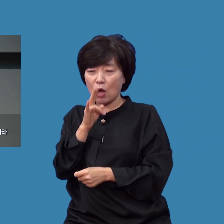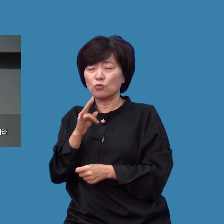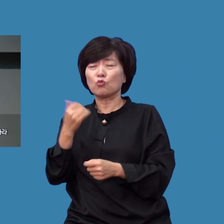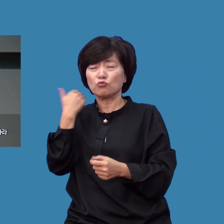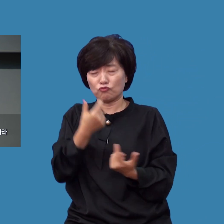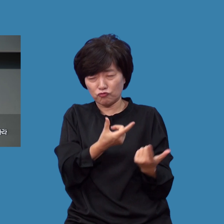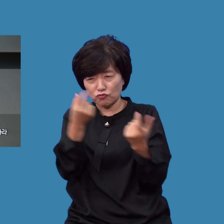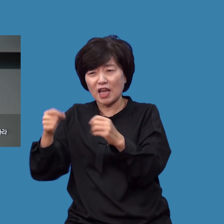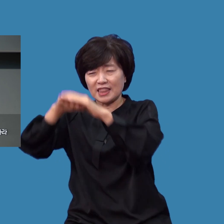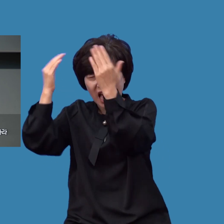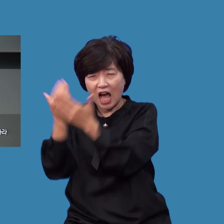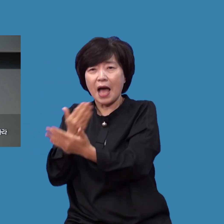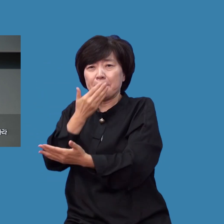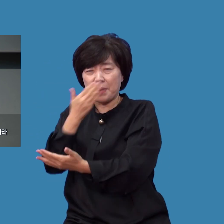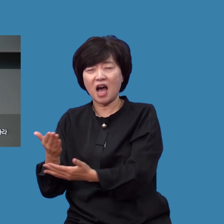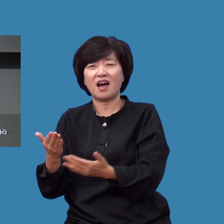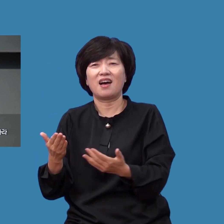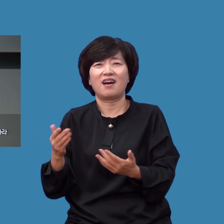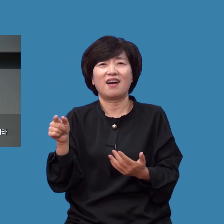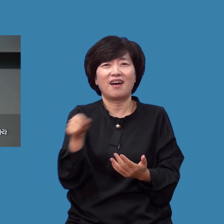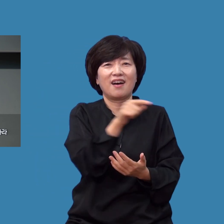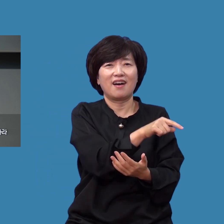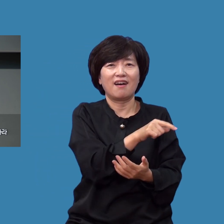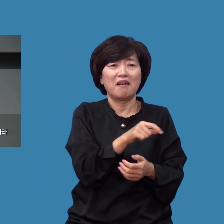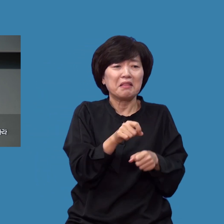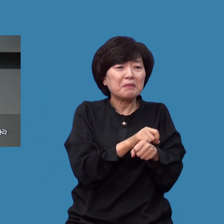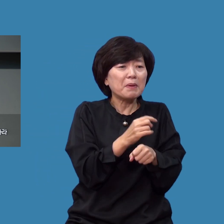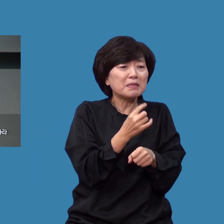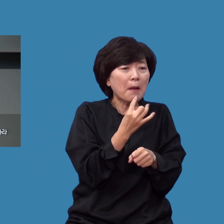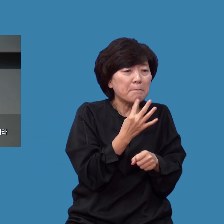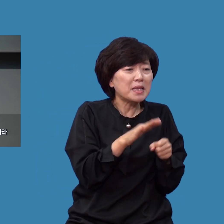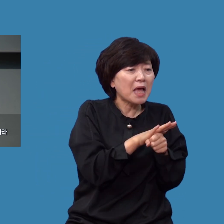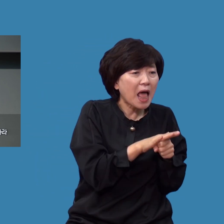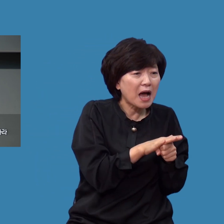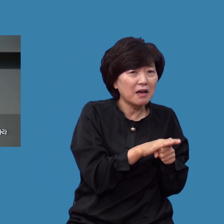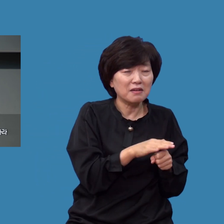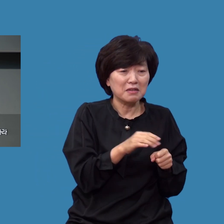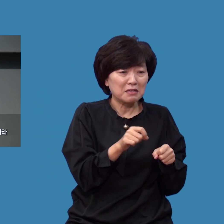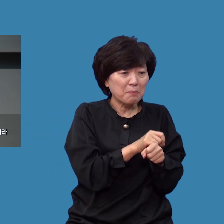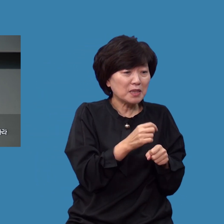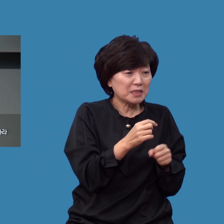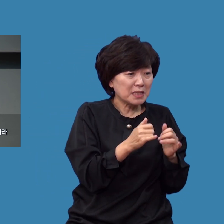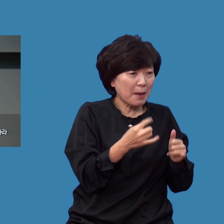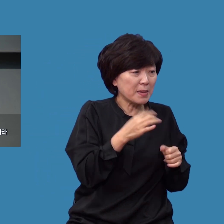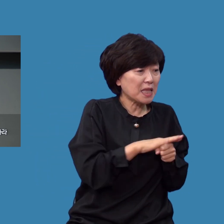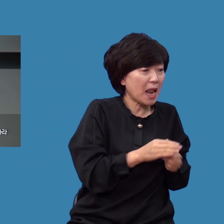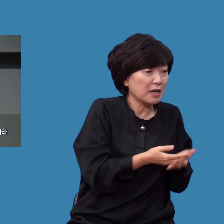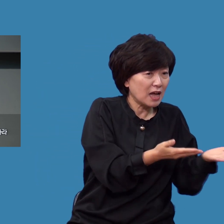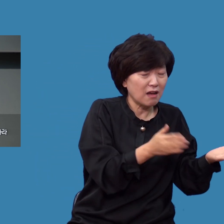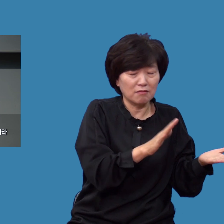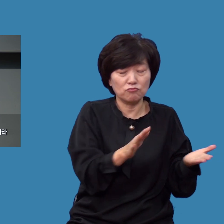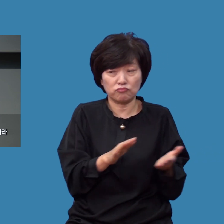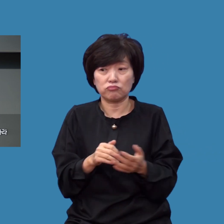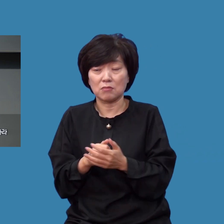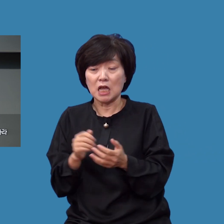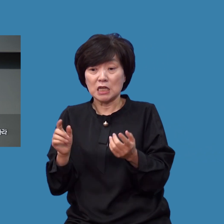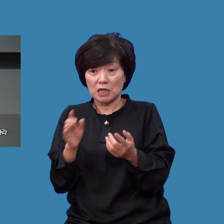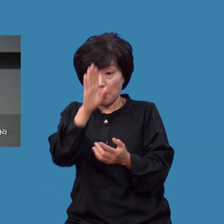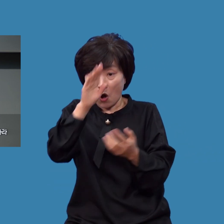일이 아닌 것처럼 예언도 특별한 사람만 해야 되는 일이 아니라는 거예요. 치유도 특별한 사람만 해야 되는 일이 아니라는 거예요.